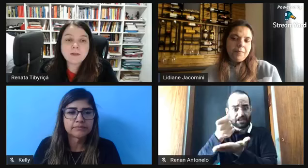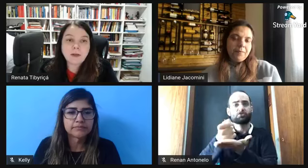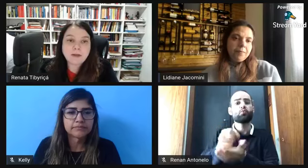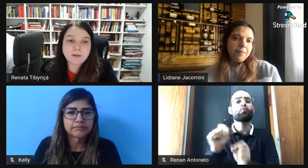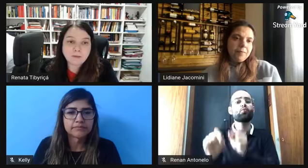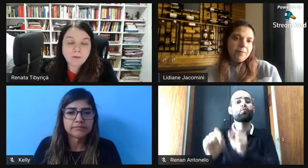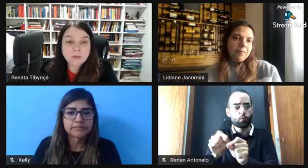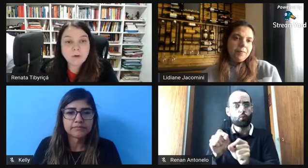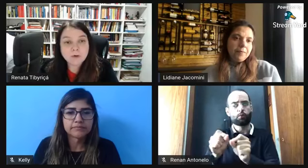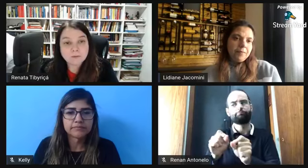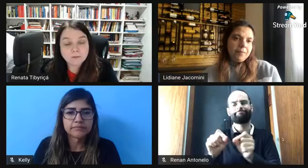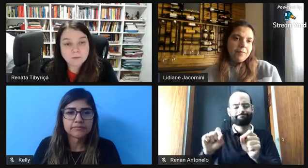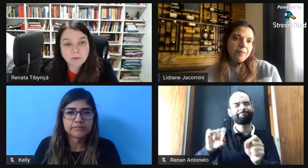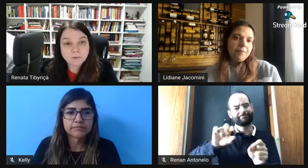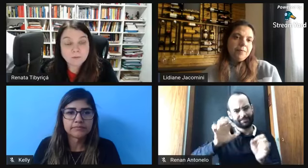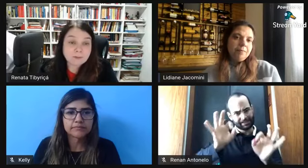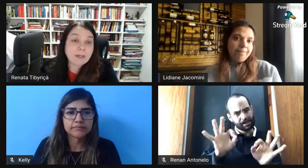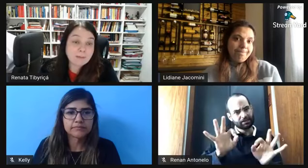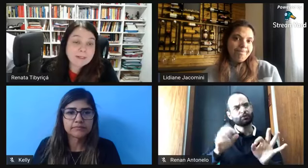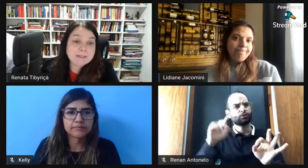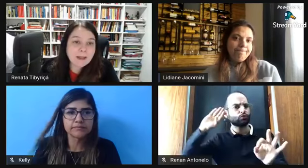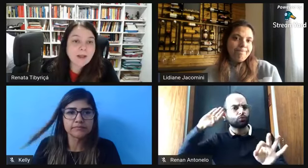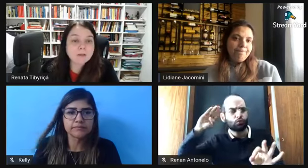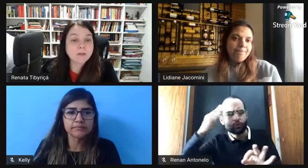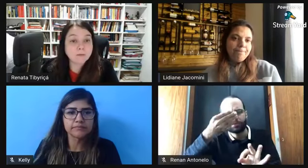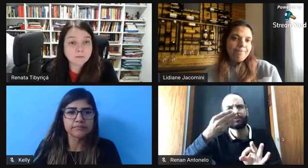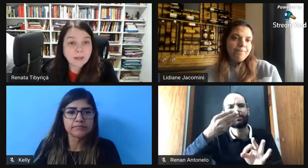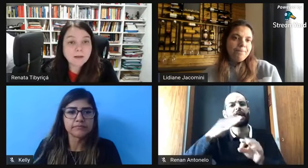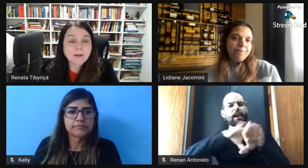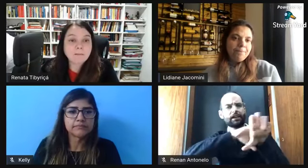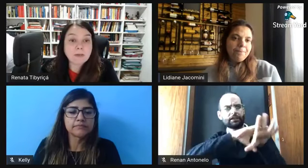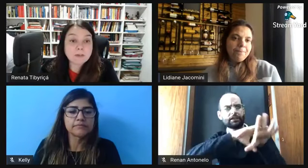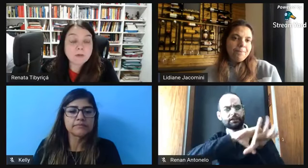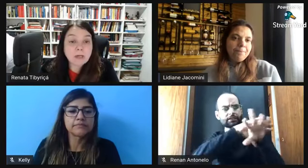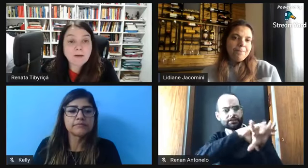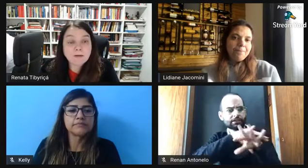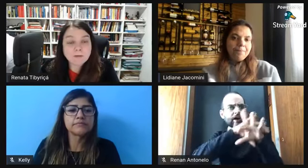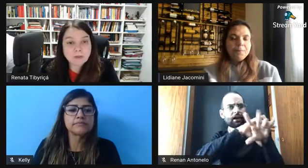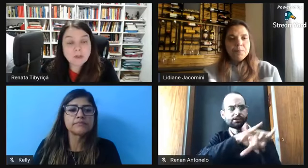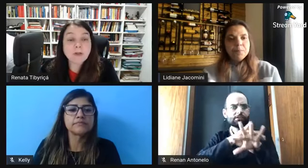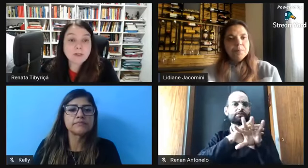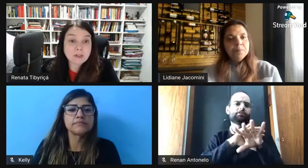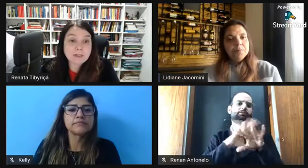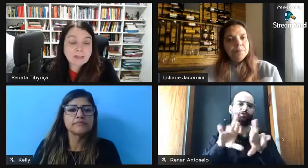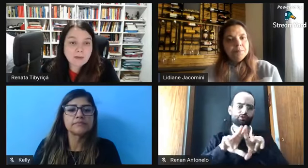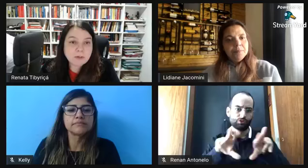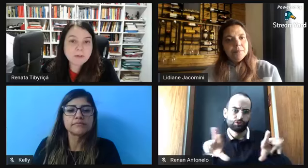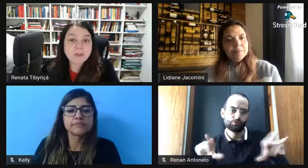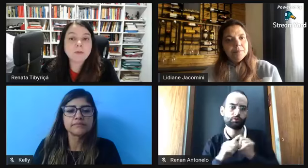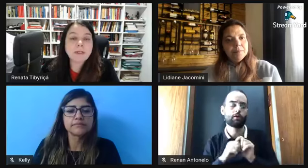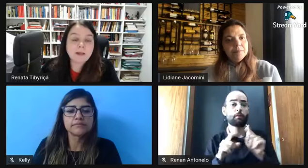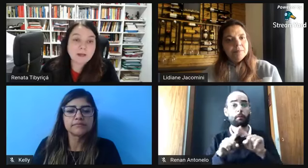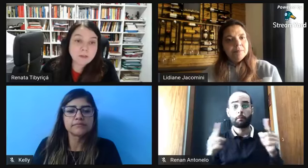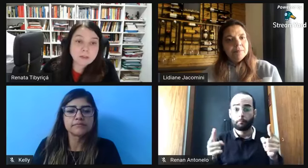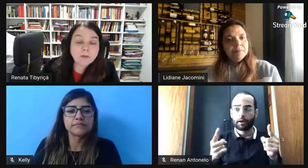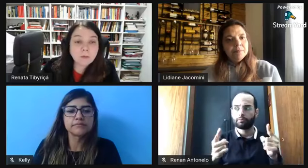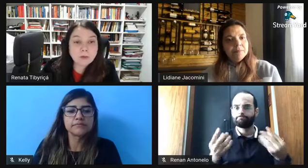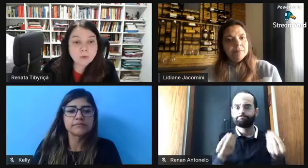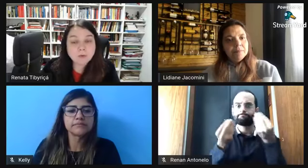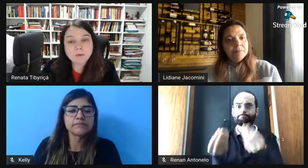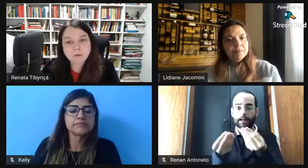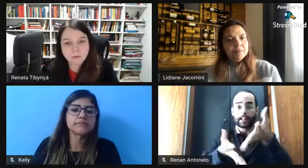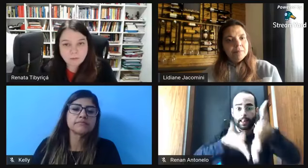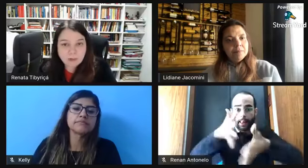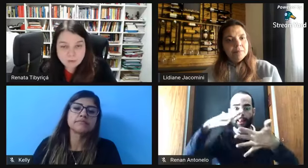envolve talvez não a Libras tátil, né? Mas já, se a gente garantisse a Libras, a gente poderia garantir tanto